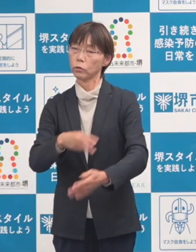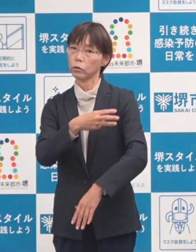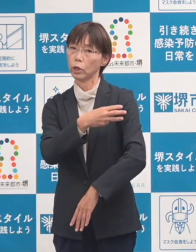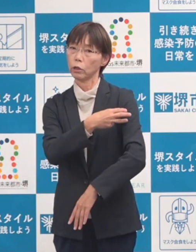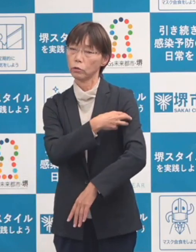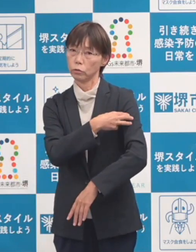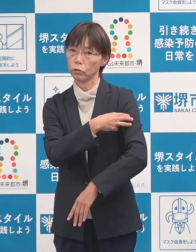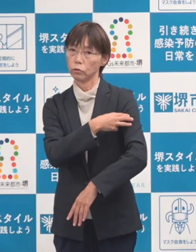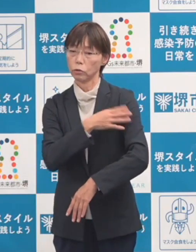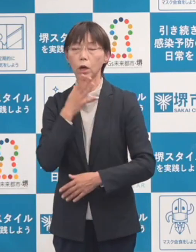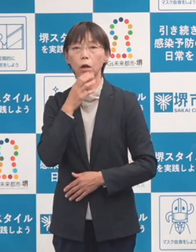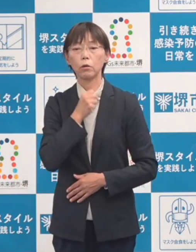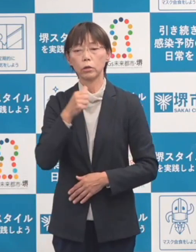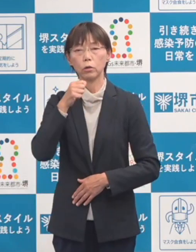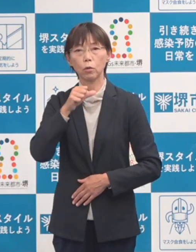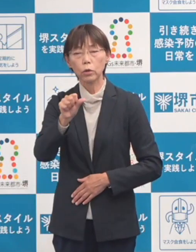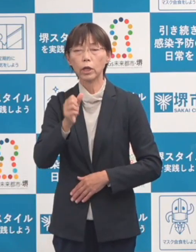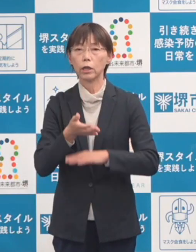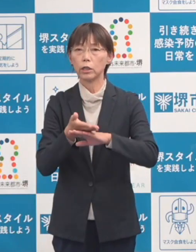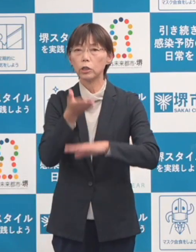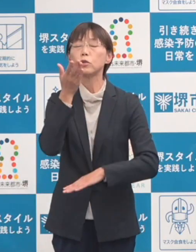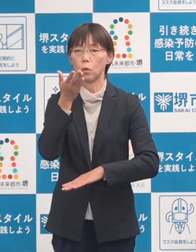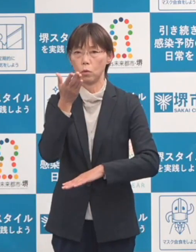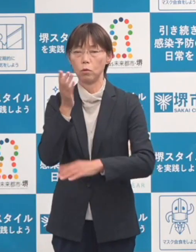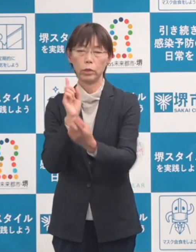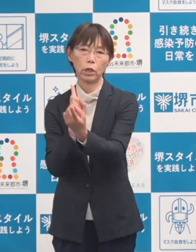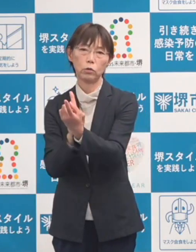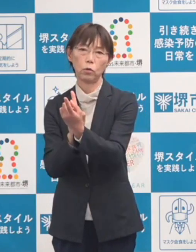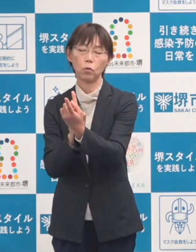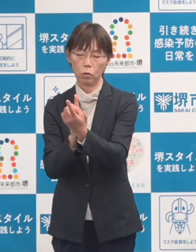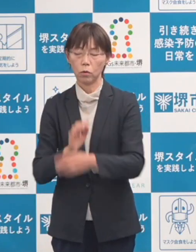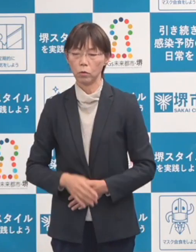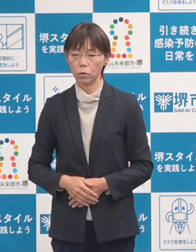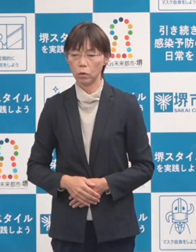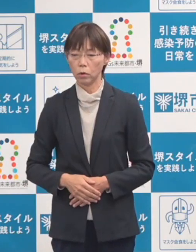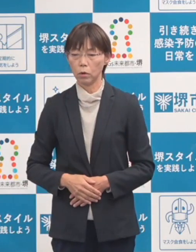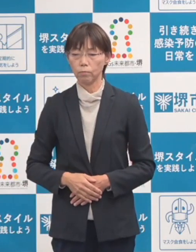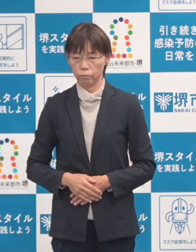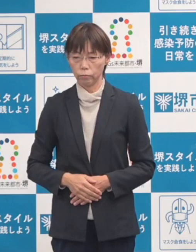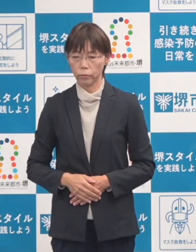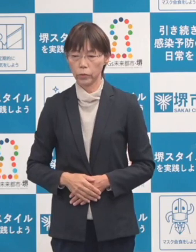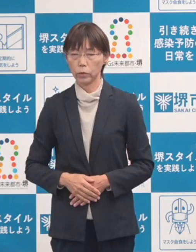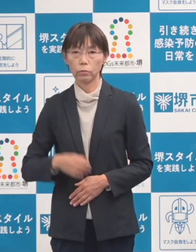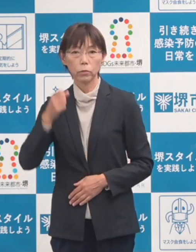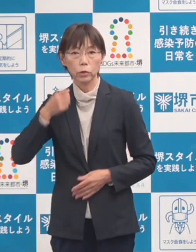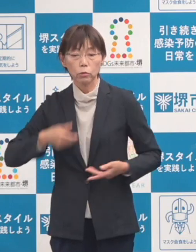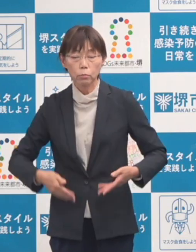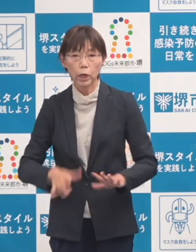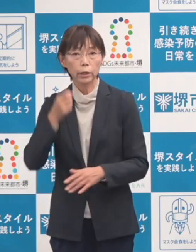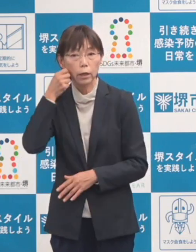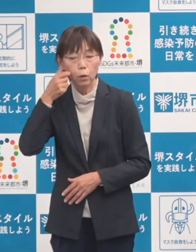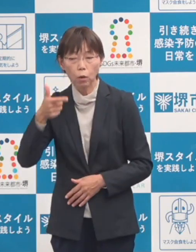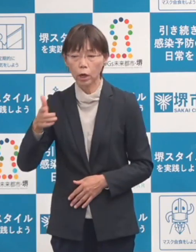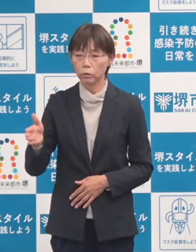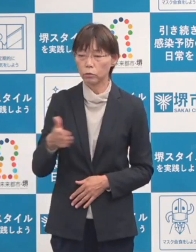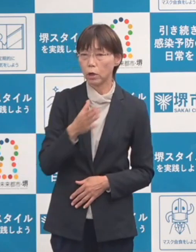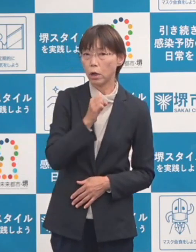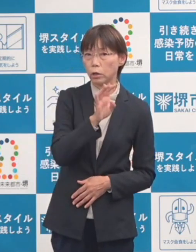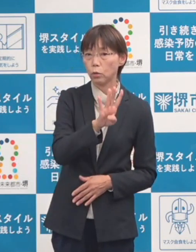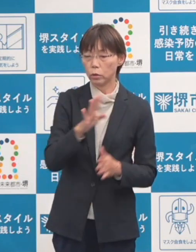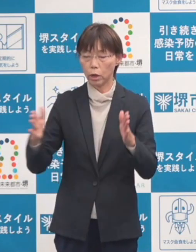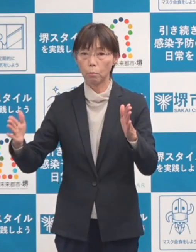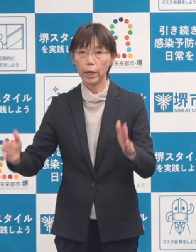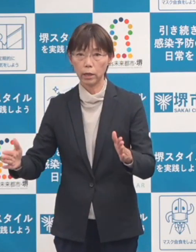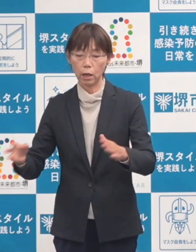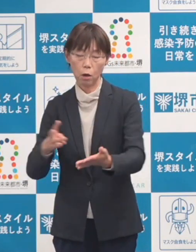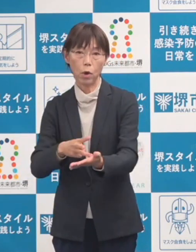以上ということになっておりましたが、新たに生後6ヶ月から4歳の方に対してワクチン接種を実施を